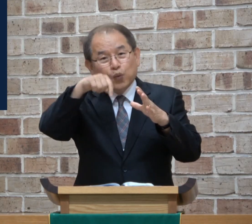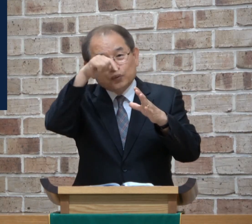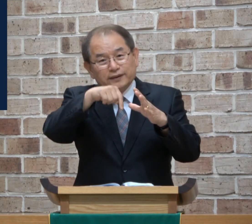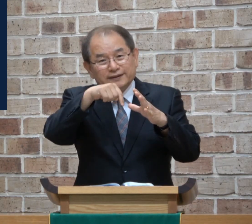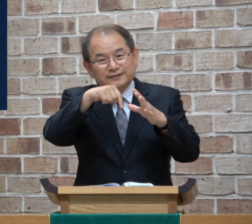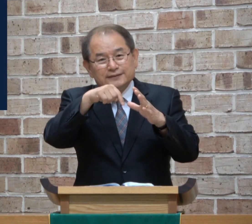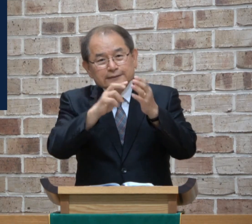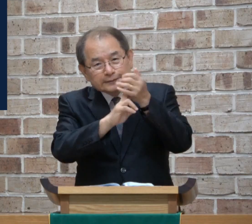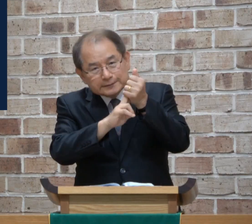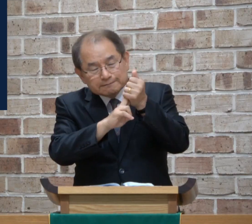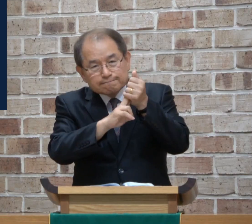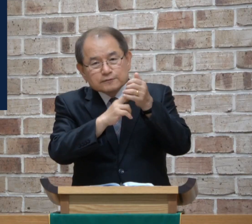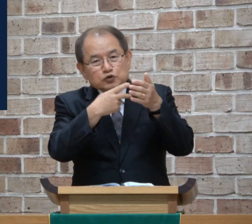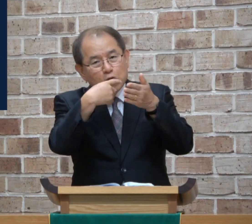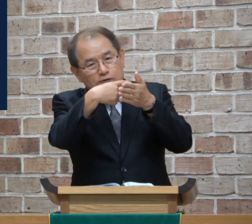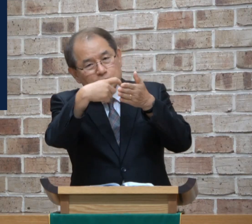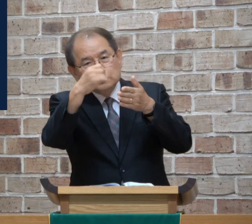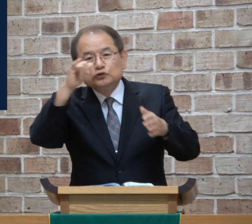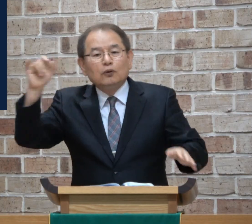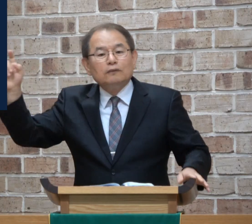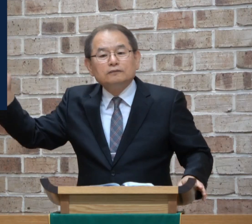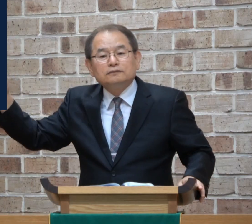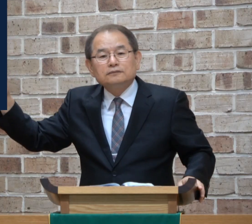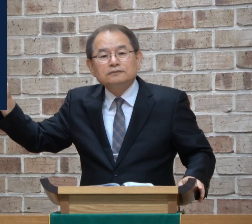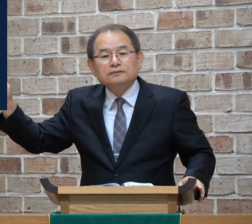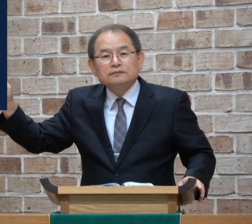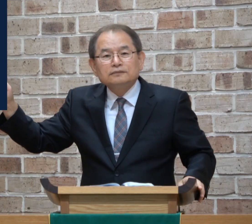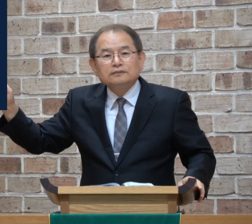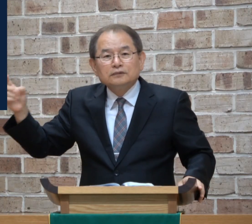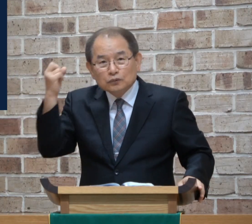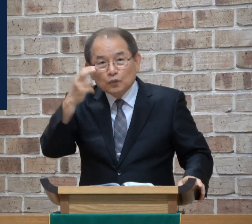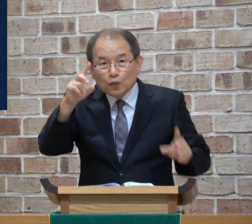겉모양은 똑같지만 그 내부를 들여다보면 다르다고 합니다.